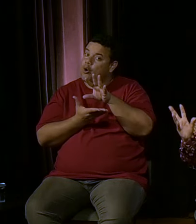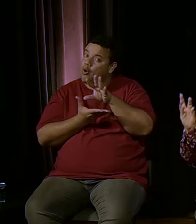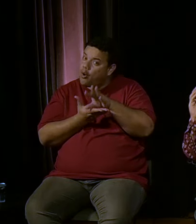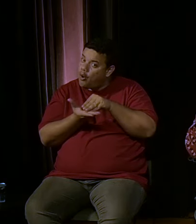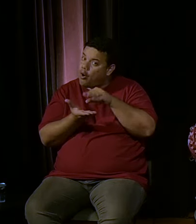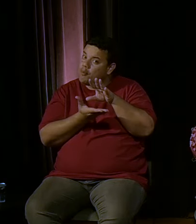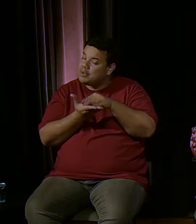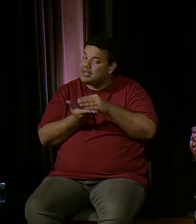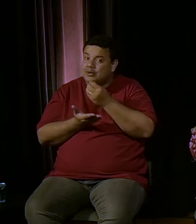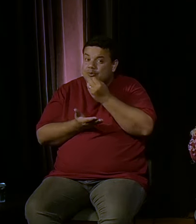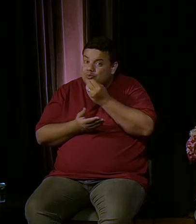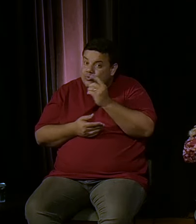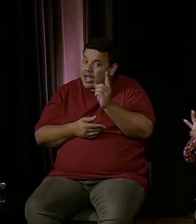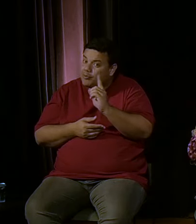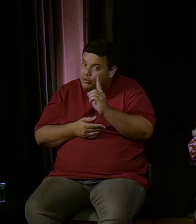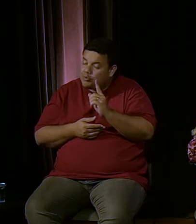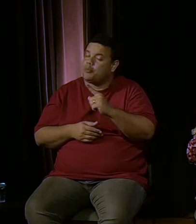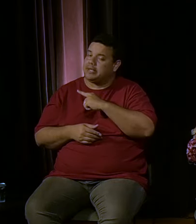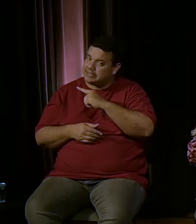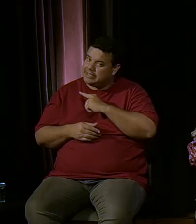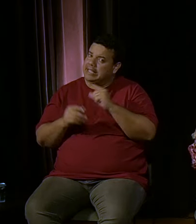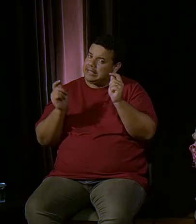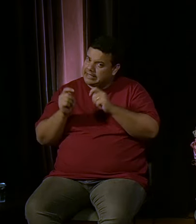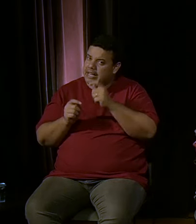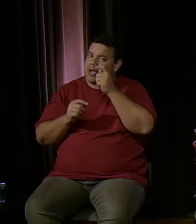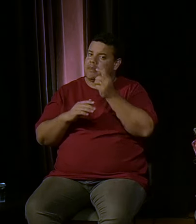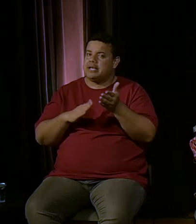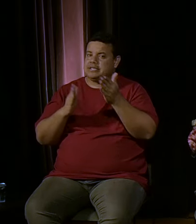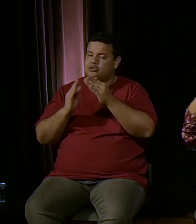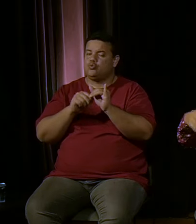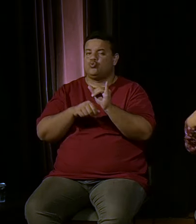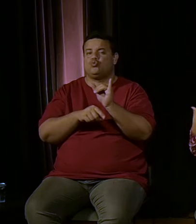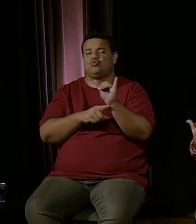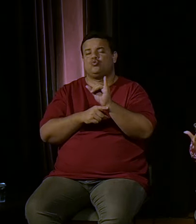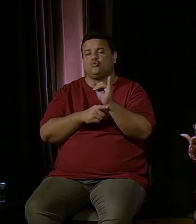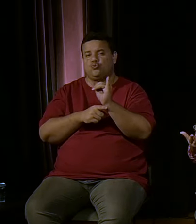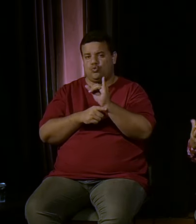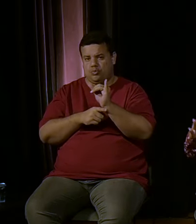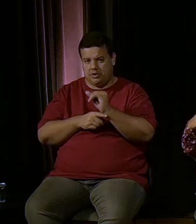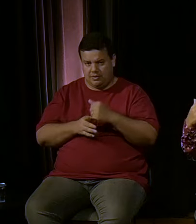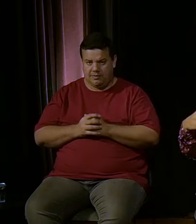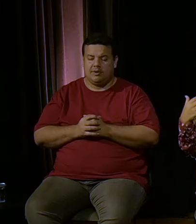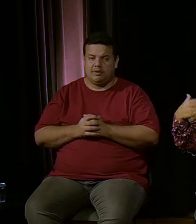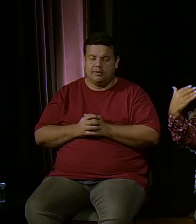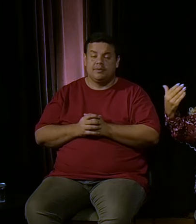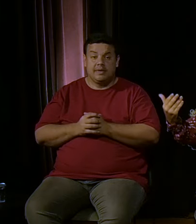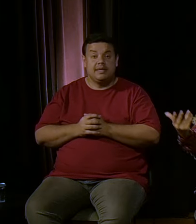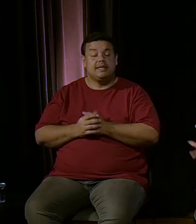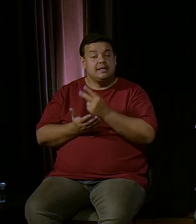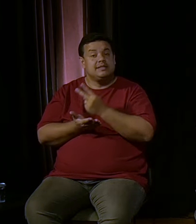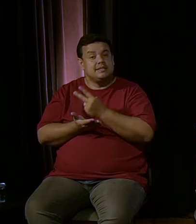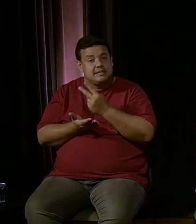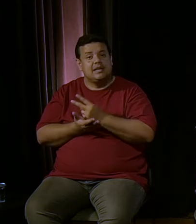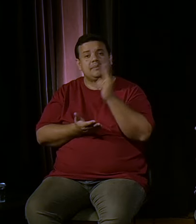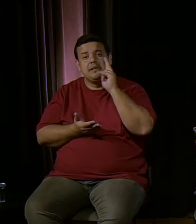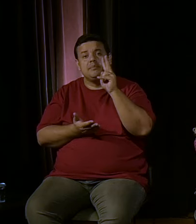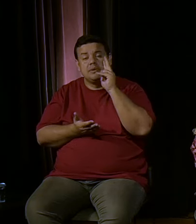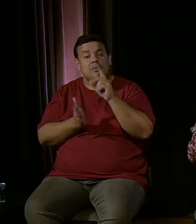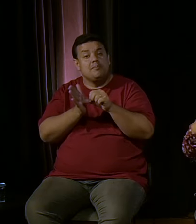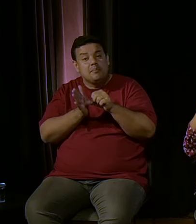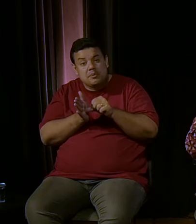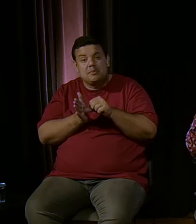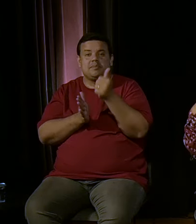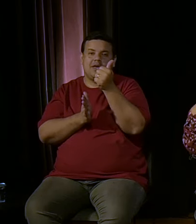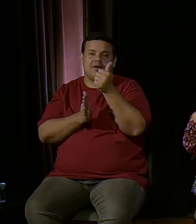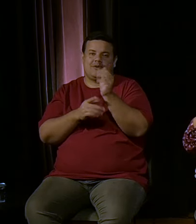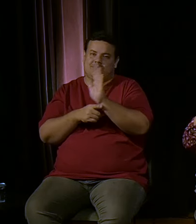cópia que tem no YouTube. Dá para assistir no YouTube. E ele é sempre rememorado como esse primeiro gesto de cinema negro, né? Então,